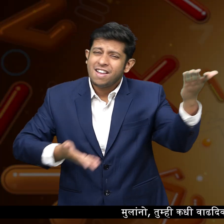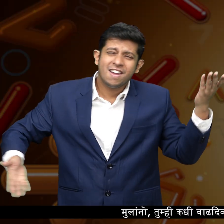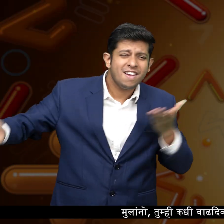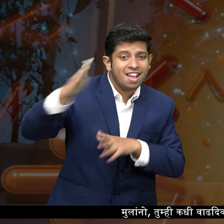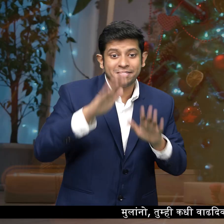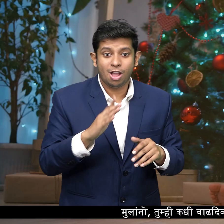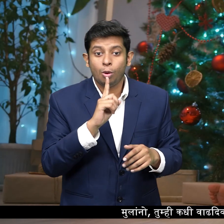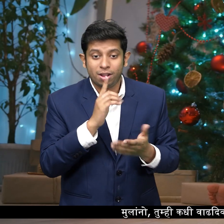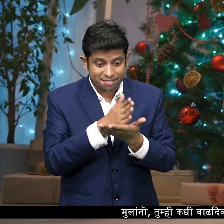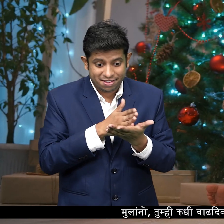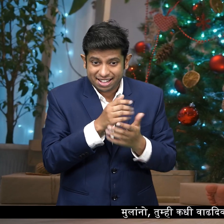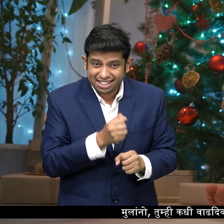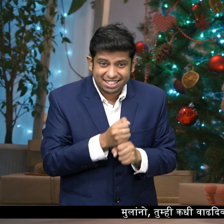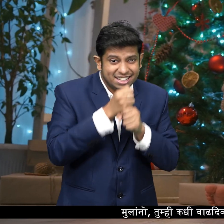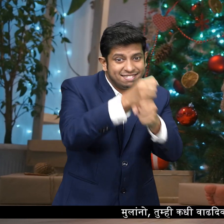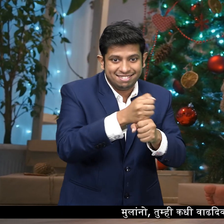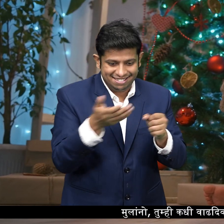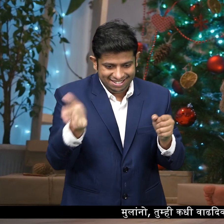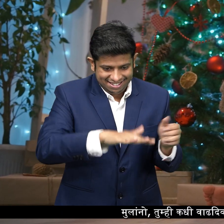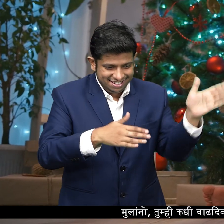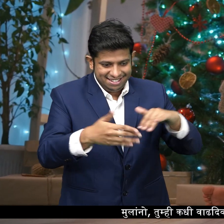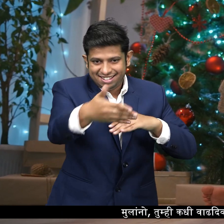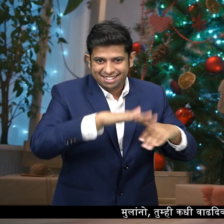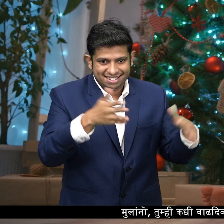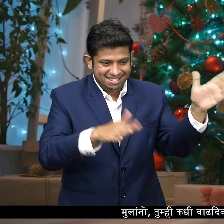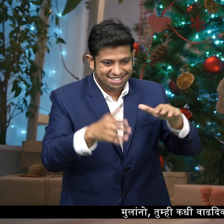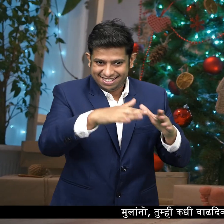मुलांनो, तुम्ही कधी वाढदिवसाची भेटवस्तू गुंडाळली आहे का?